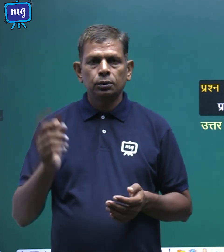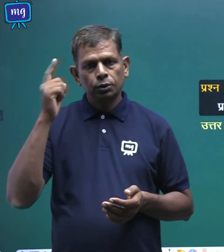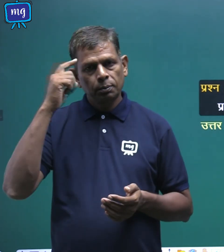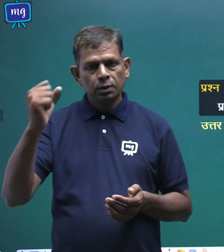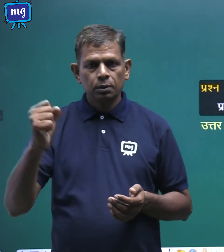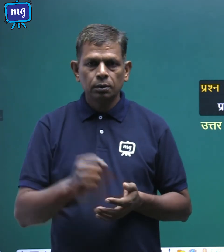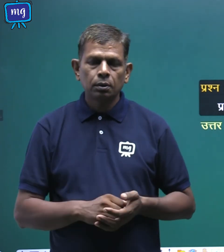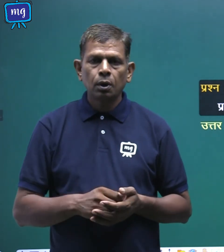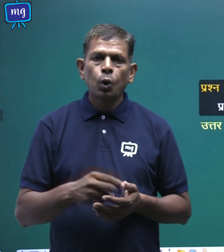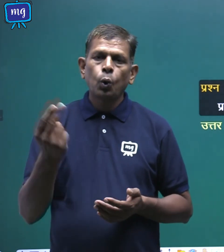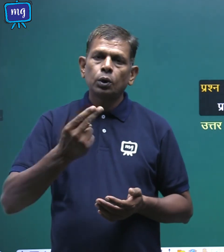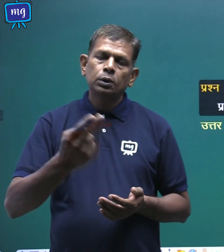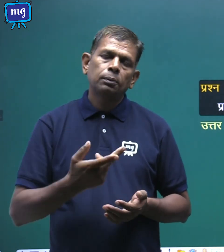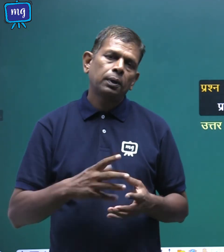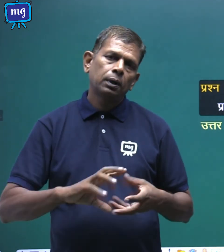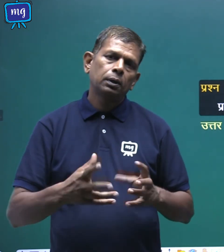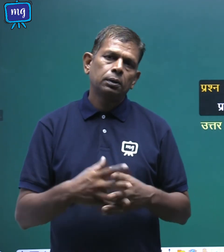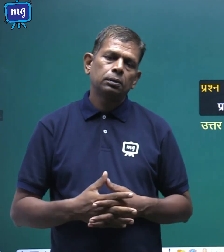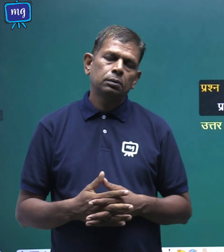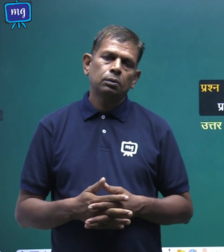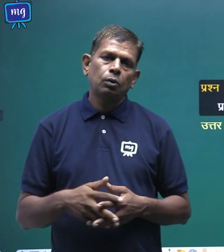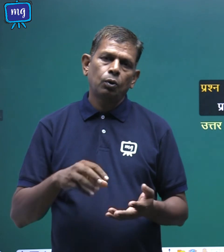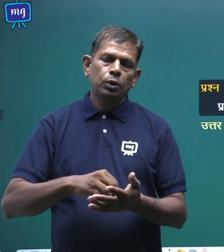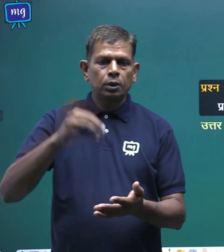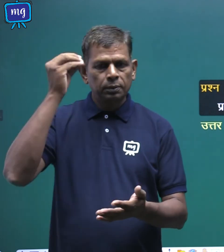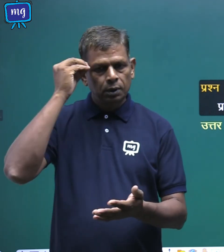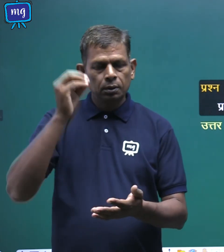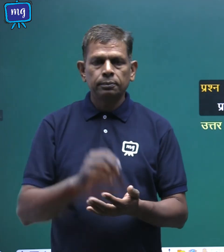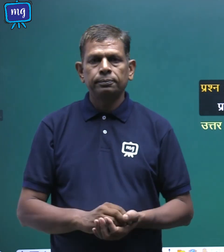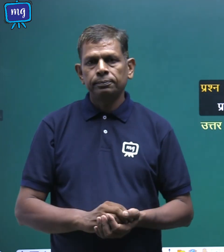समझना, चित्र बनाना और याद भी करना।